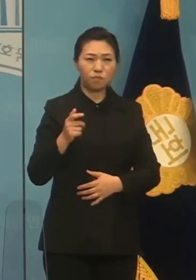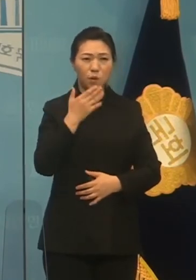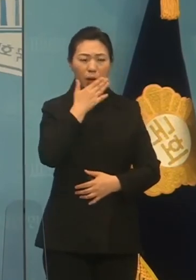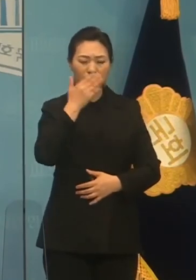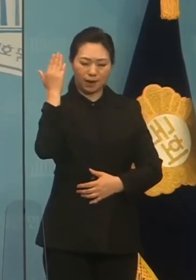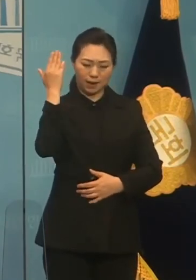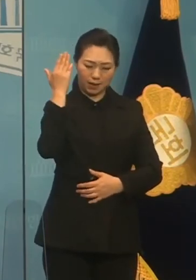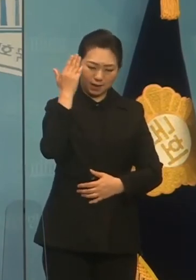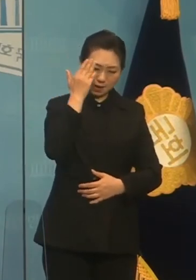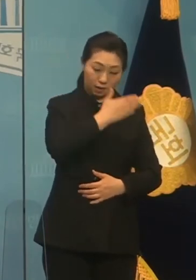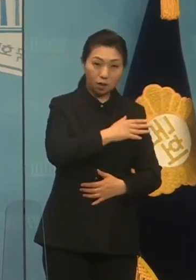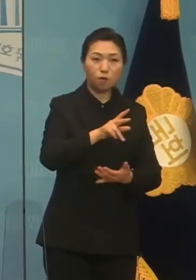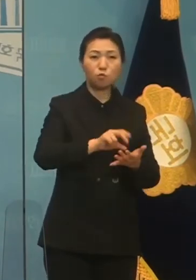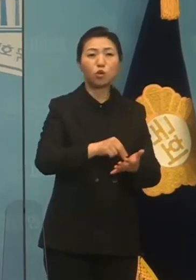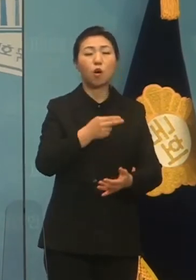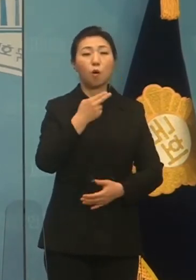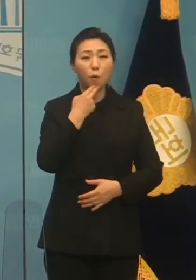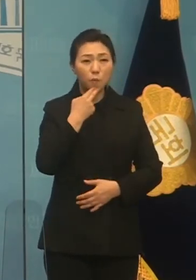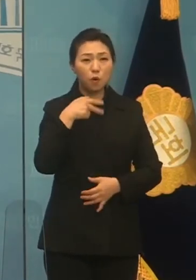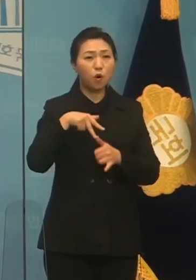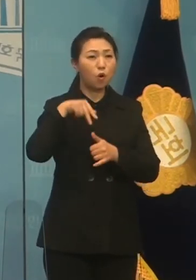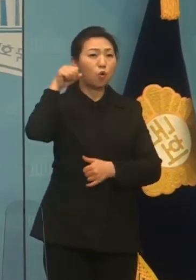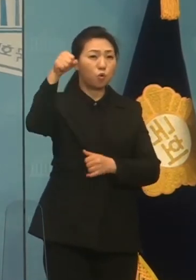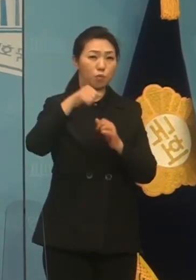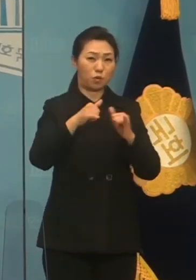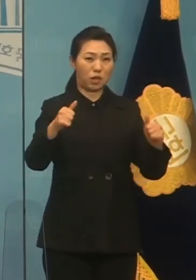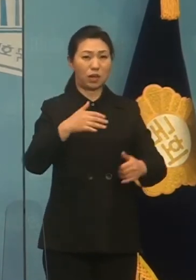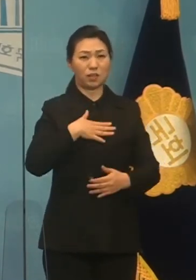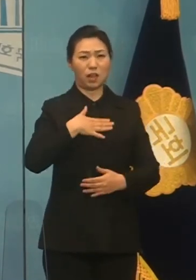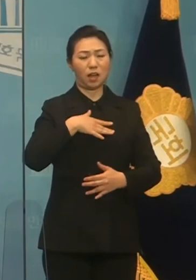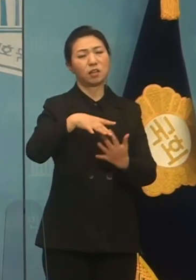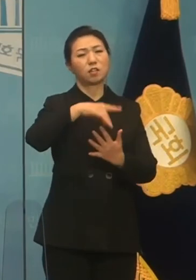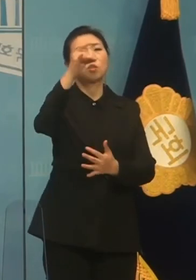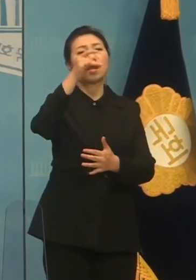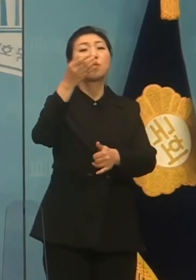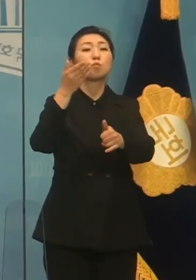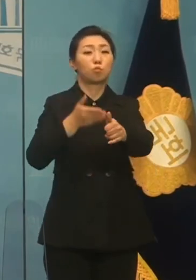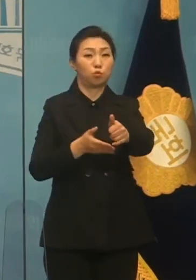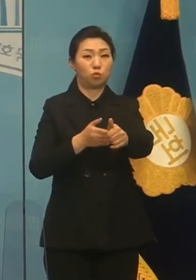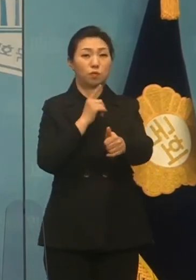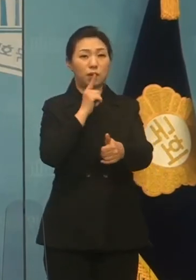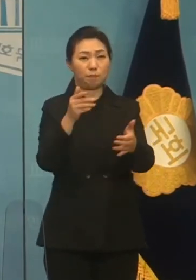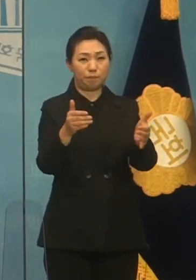수가 없는 저를 선택해달라고 호소드렸습니다.